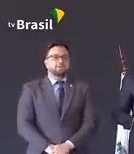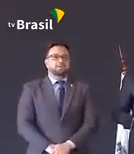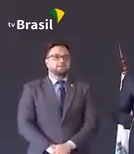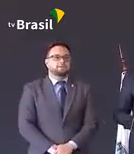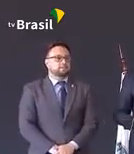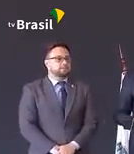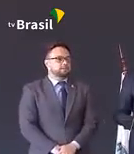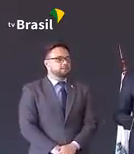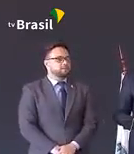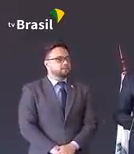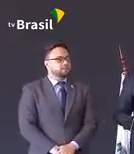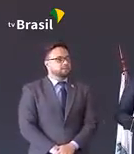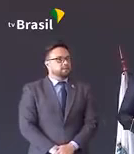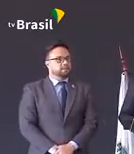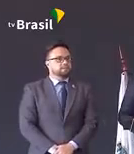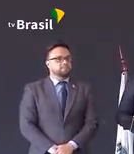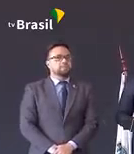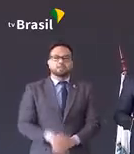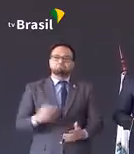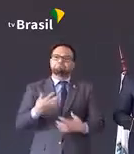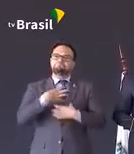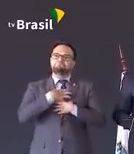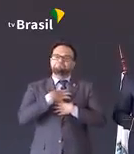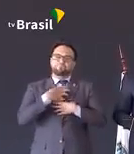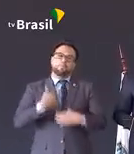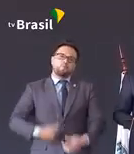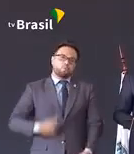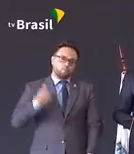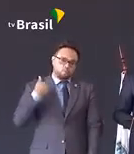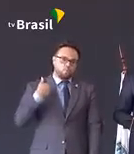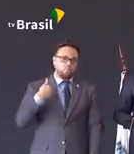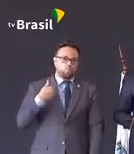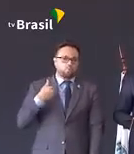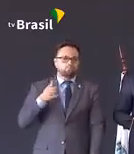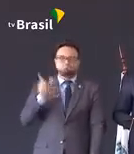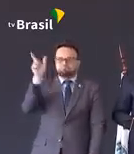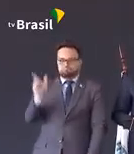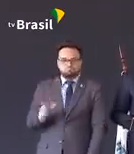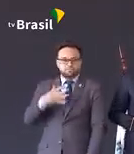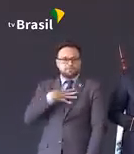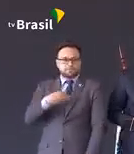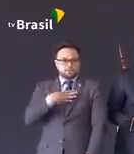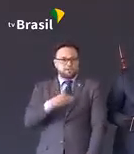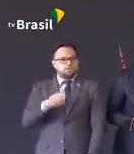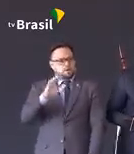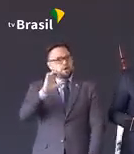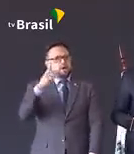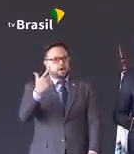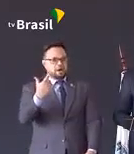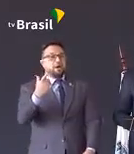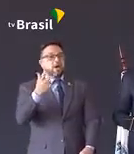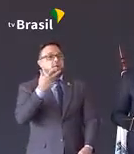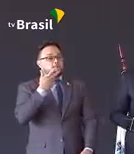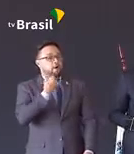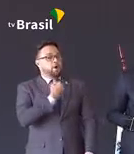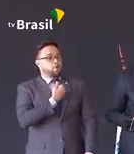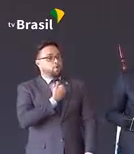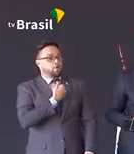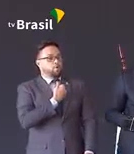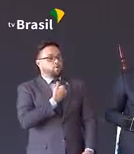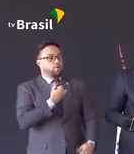E ele me orgulha. E, obviamente, quando falou que ia prestar concurso para a PF,